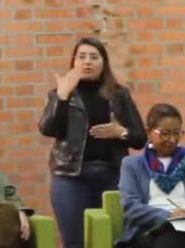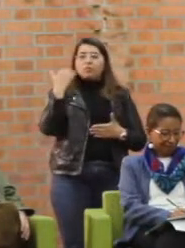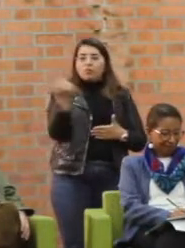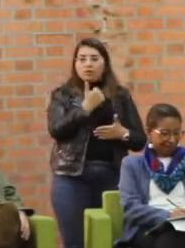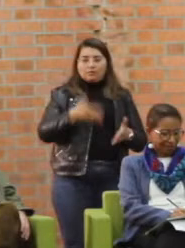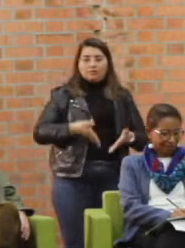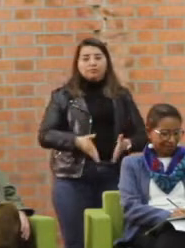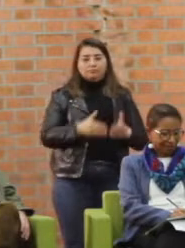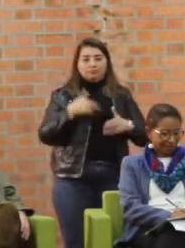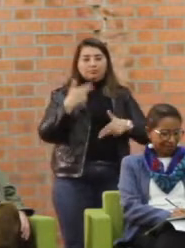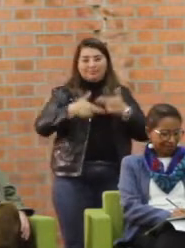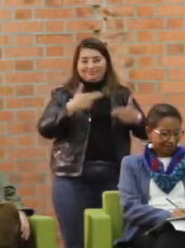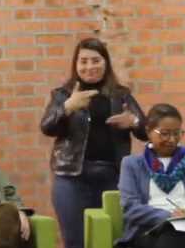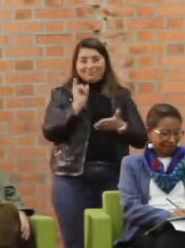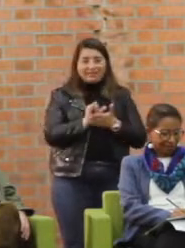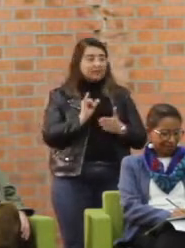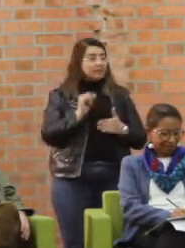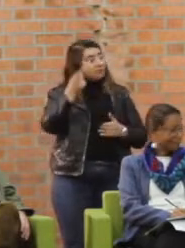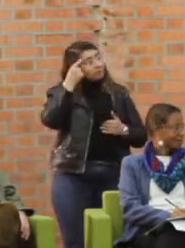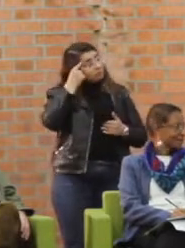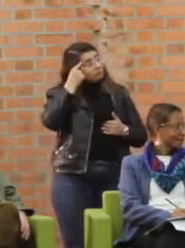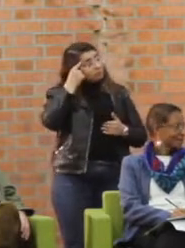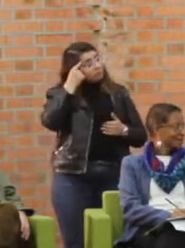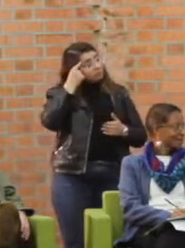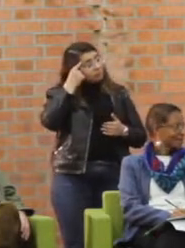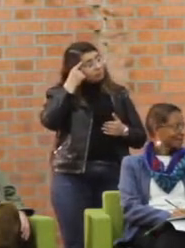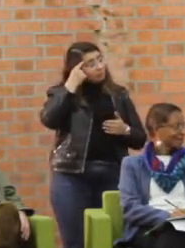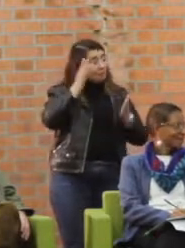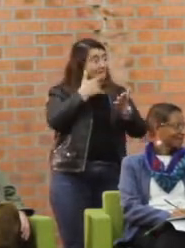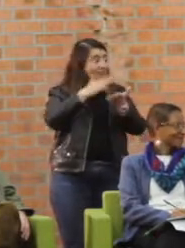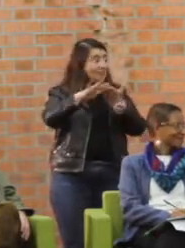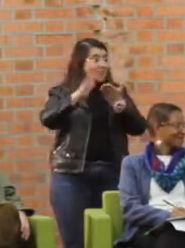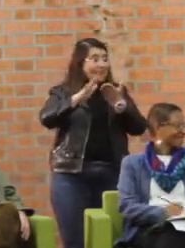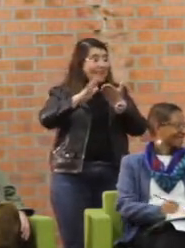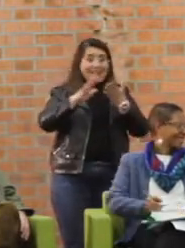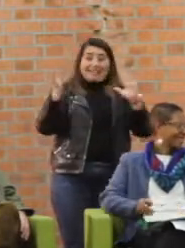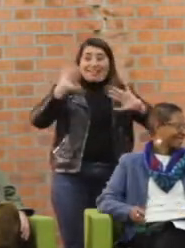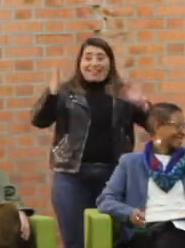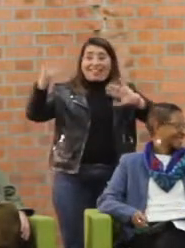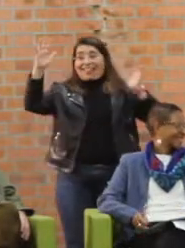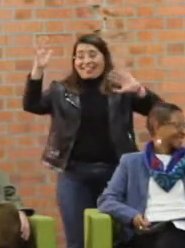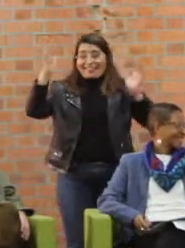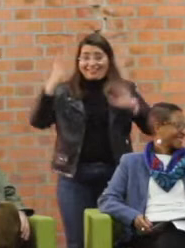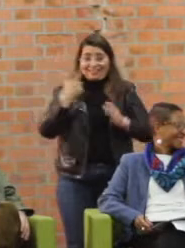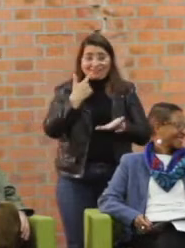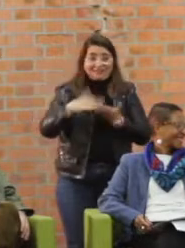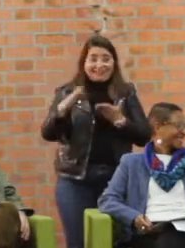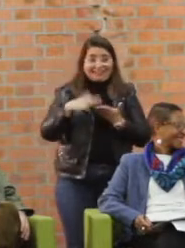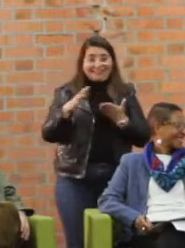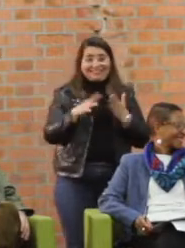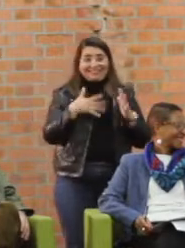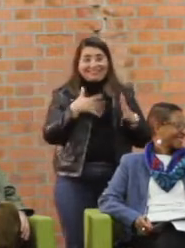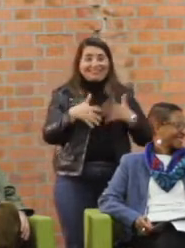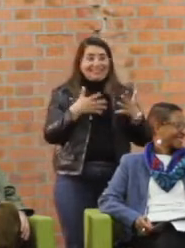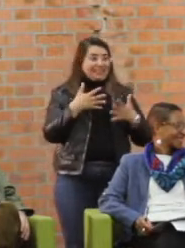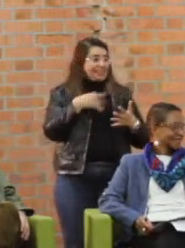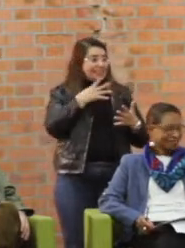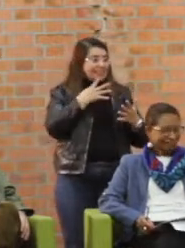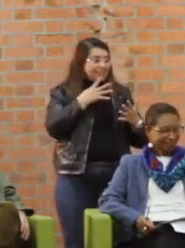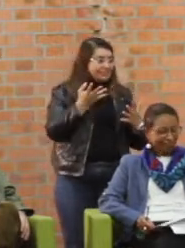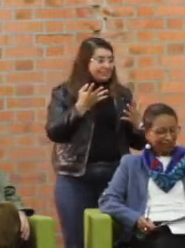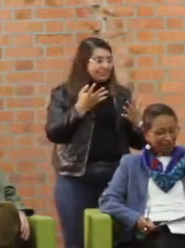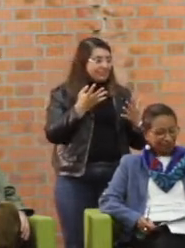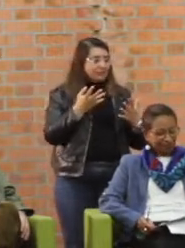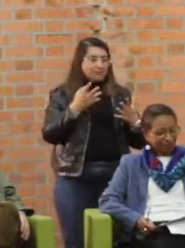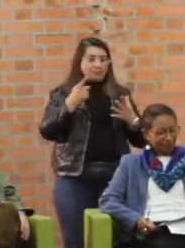cierto por ahí bueno perdón me disculpan si estoy un poco menos como como en ese en ese plan menos